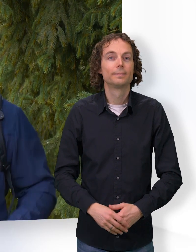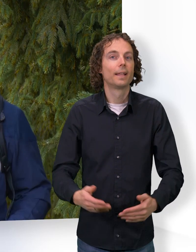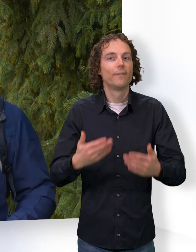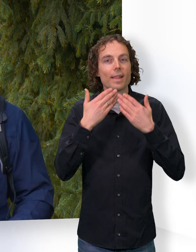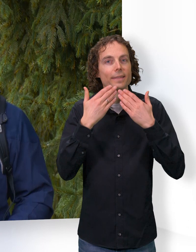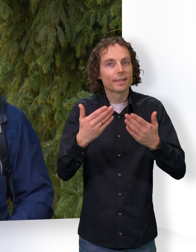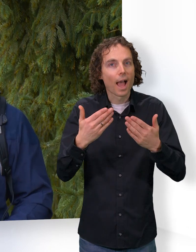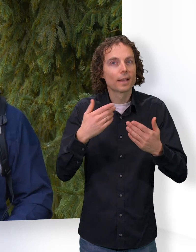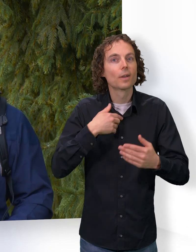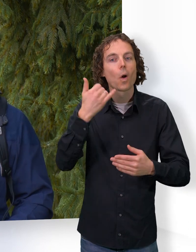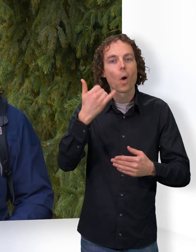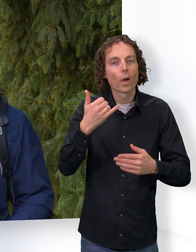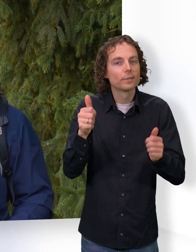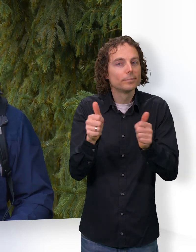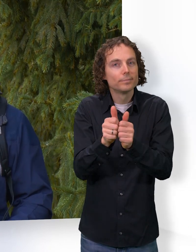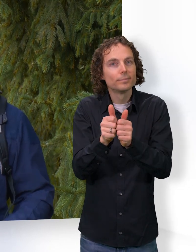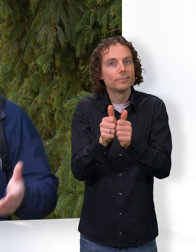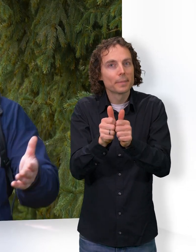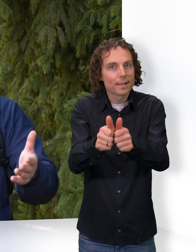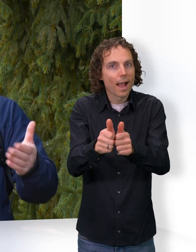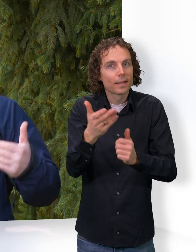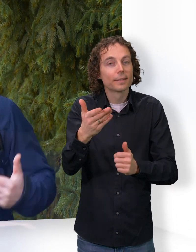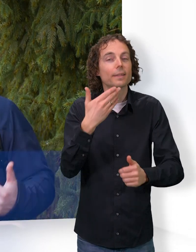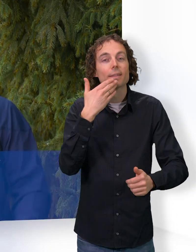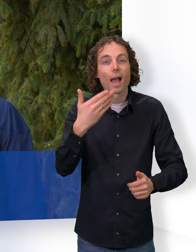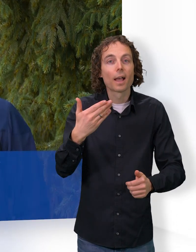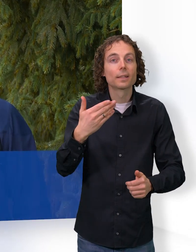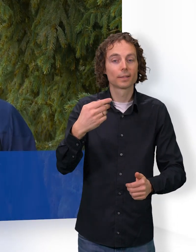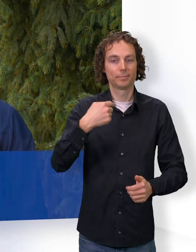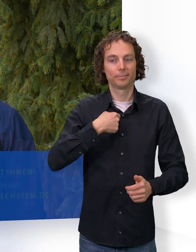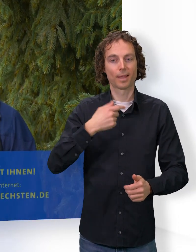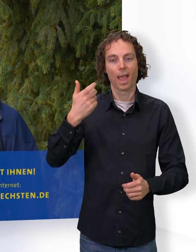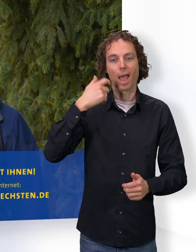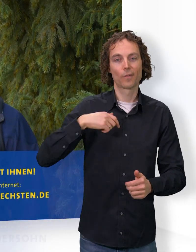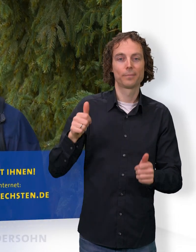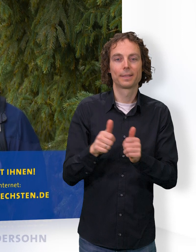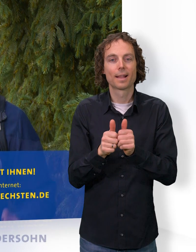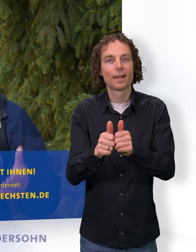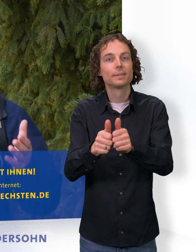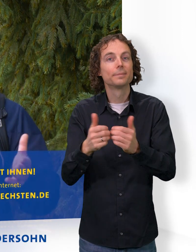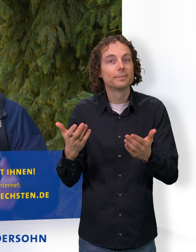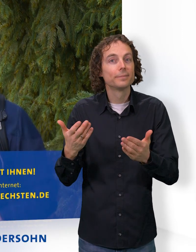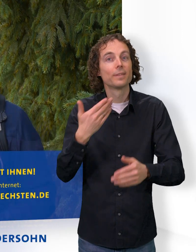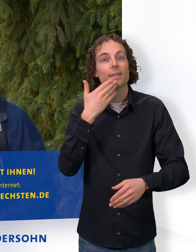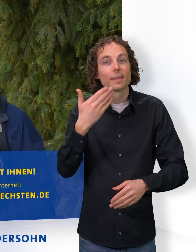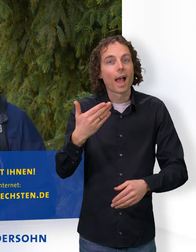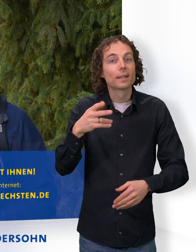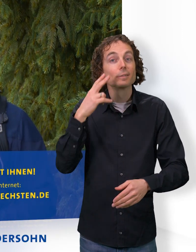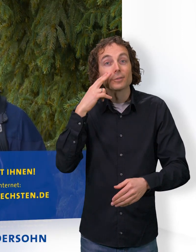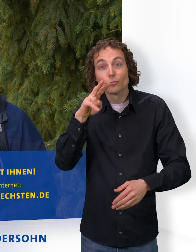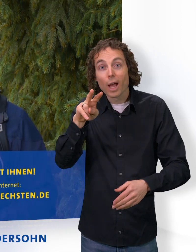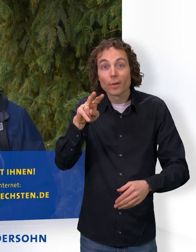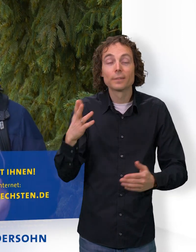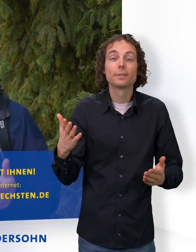Vielen Dank, dass wir Sie heute wieder begleiten durften und vielen Dank, dass Sie mich begleitet haben. Vielen Dank fürs